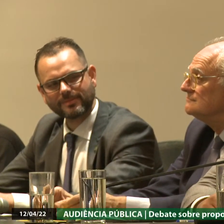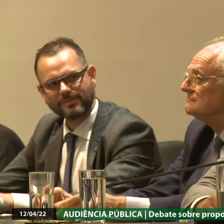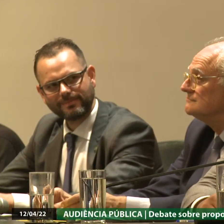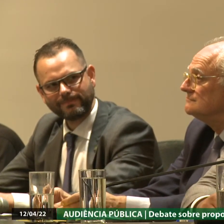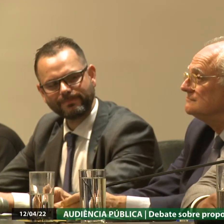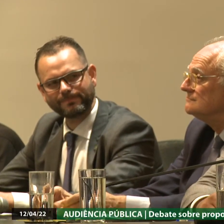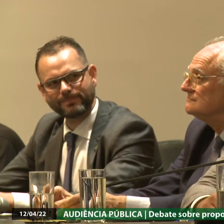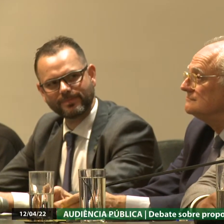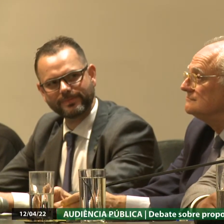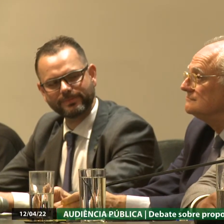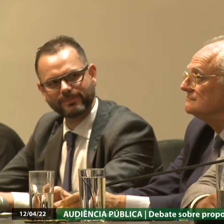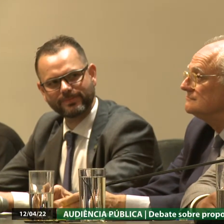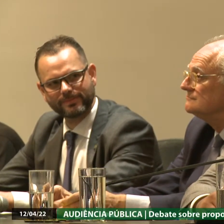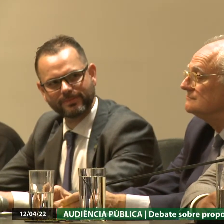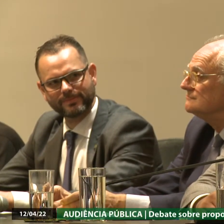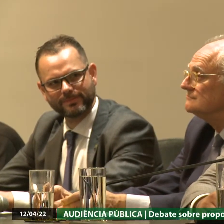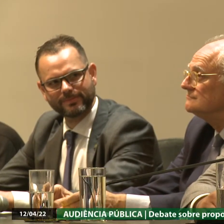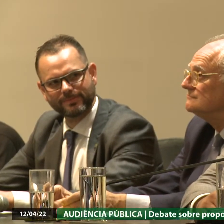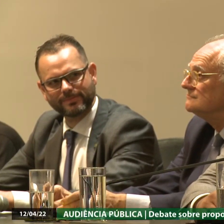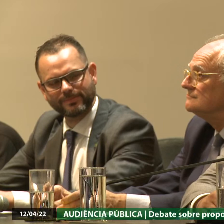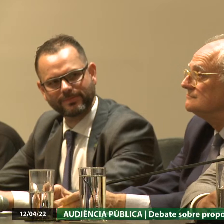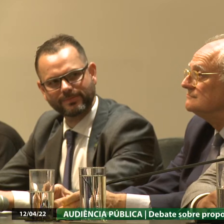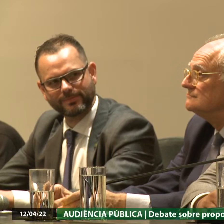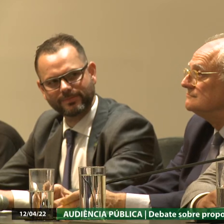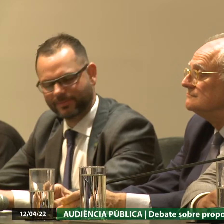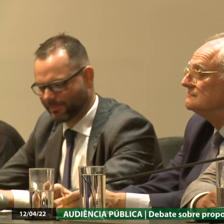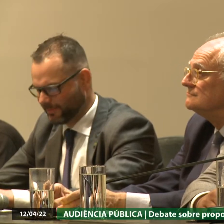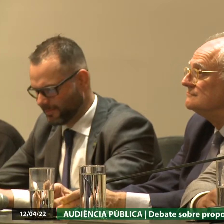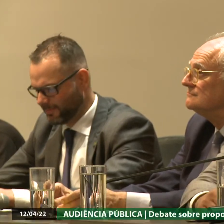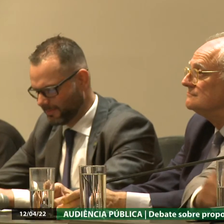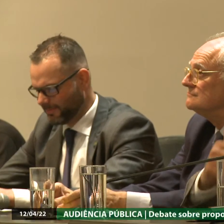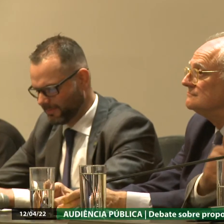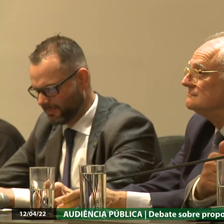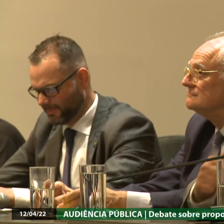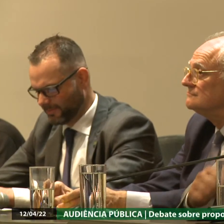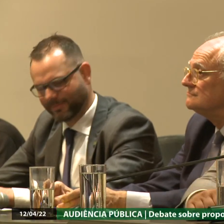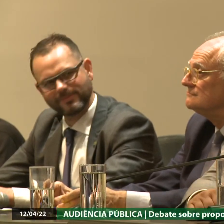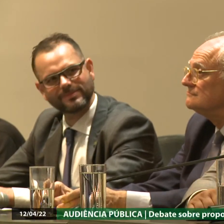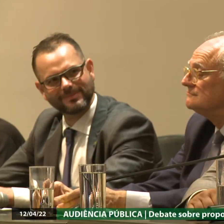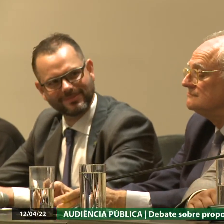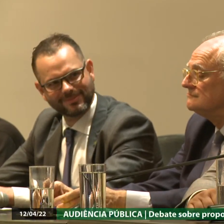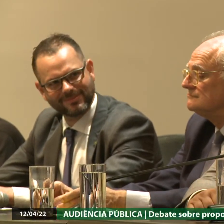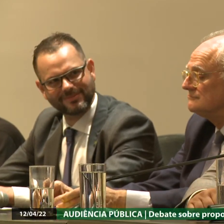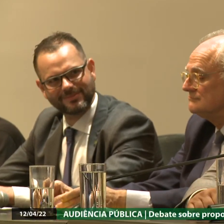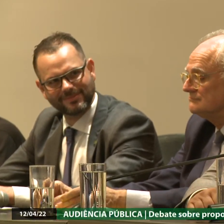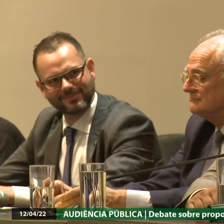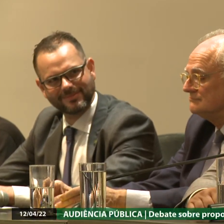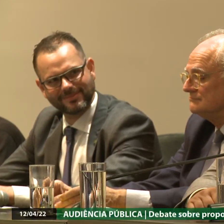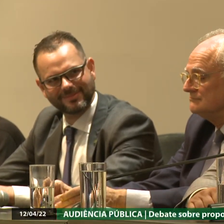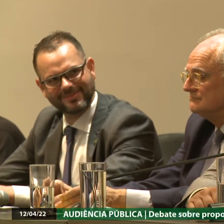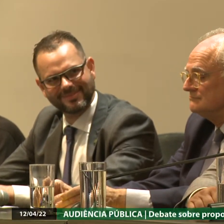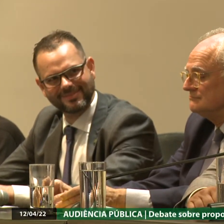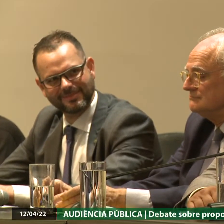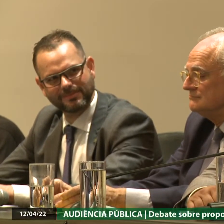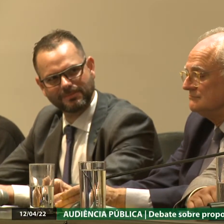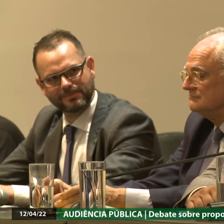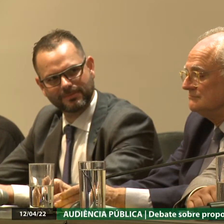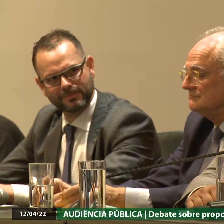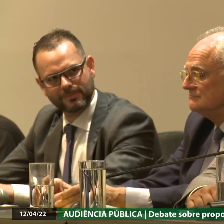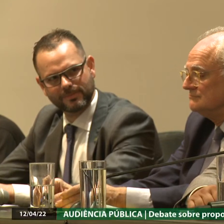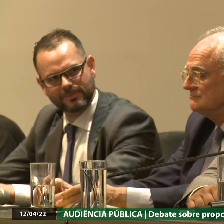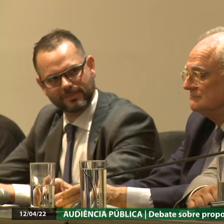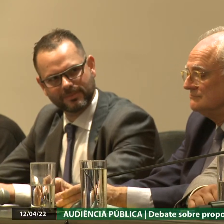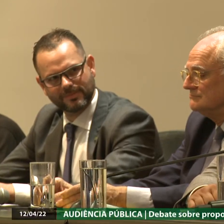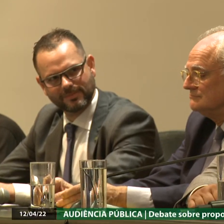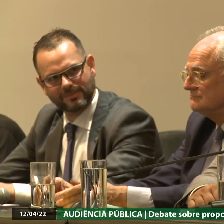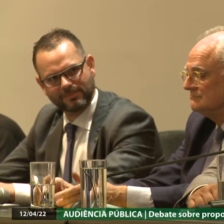para as pessoas de Santa Catarina e as pessoas que vem para cá conta comigo sou teu parceiro parceiro para que a gente possa o ano